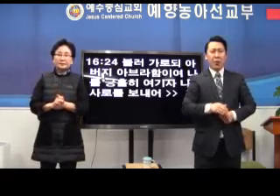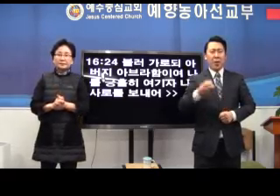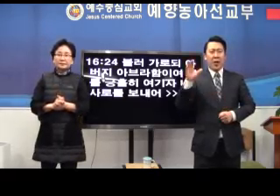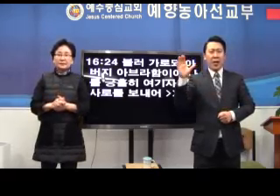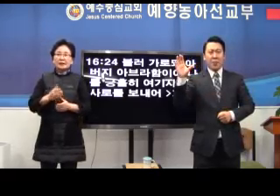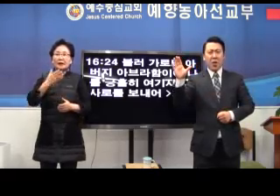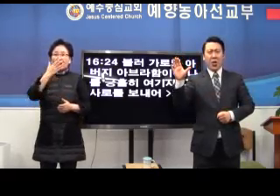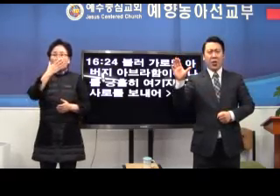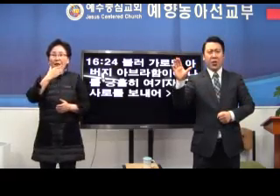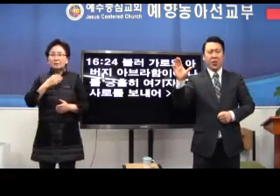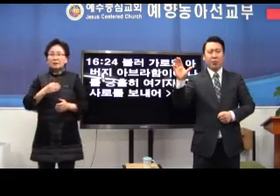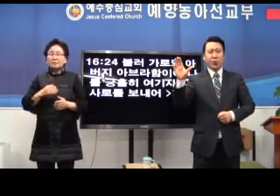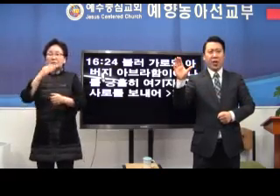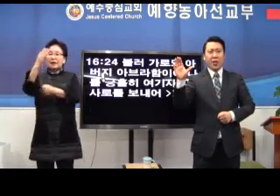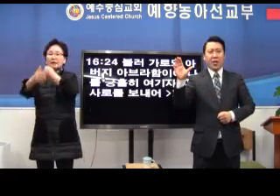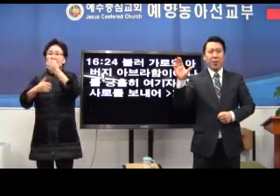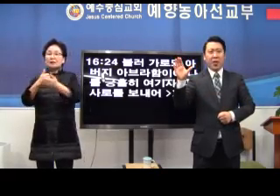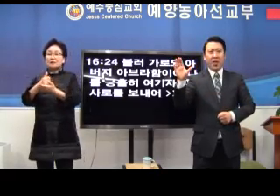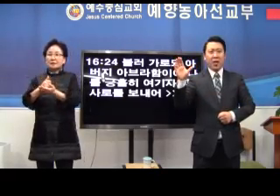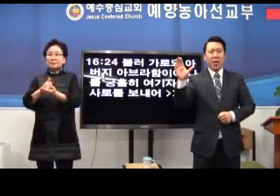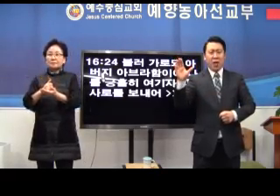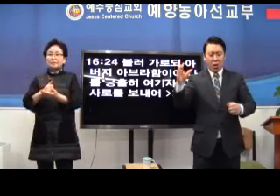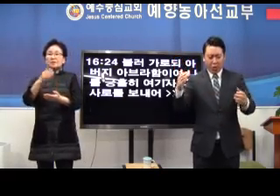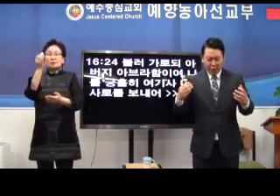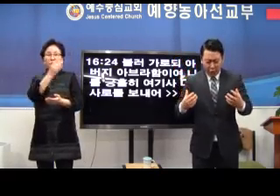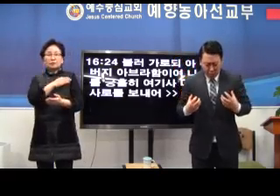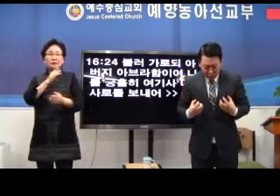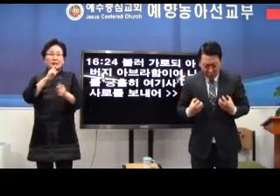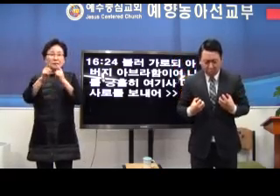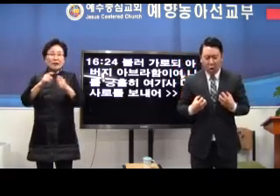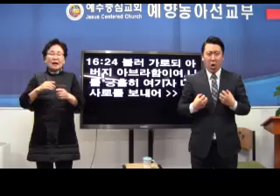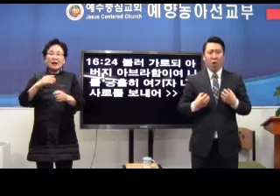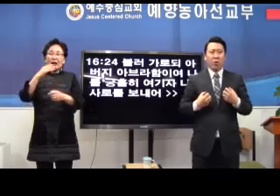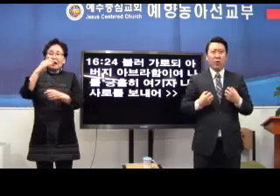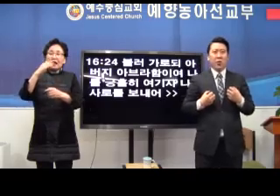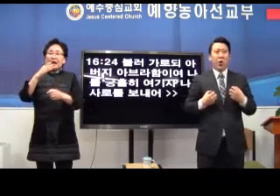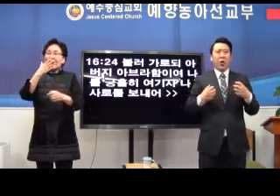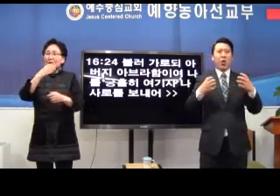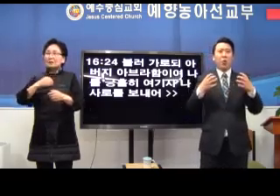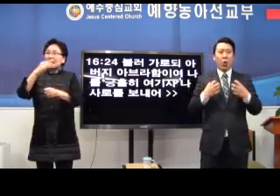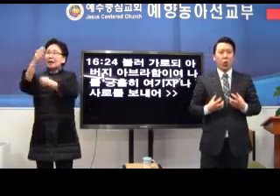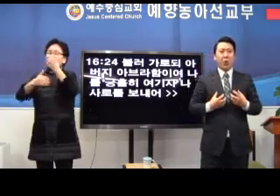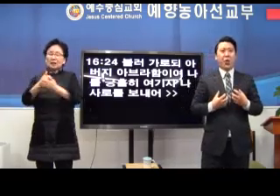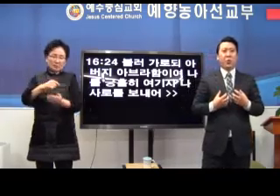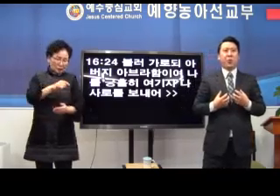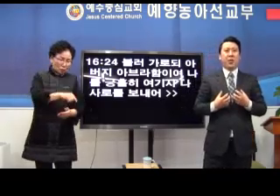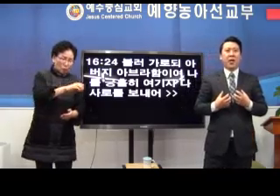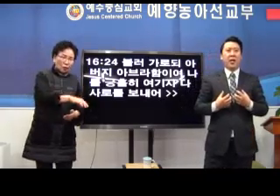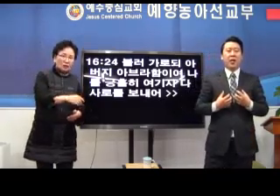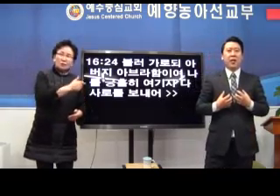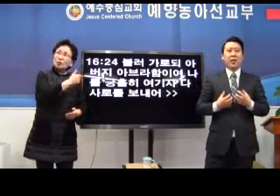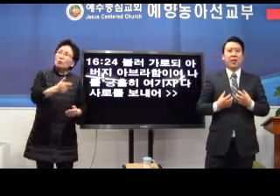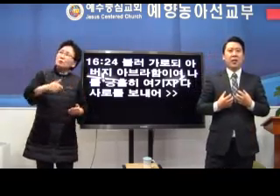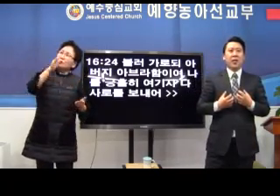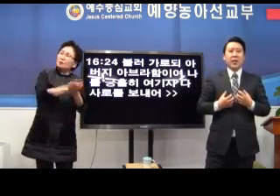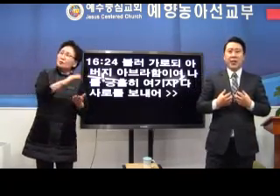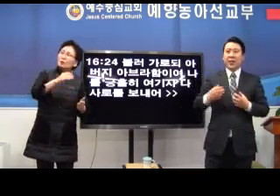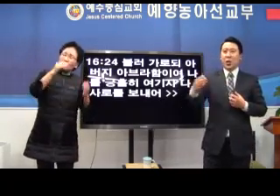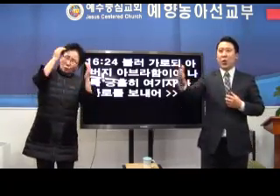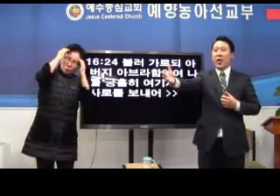아브라함 하나님이요, 부자가 얘기합니다. 여기가 너무 뜨겁고 여기가 너무 고통스럽습니다. 나사로를